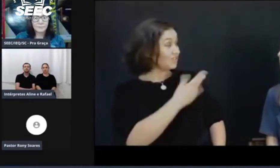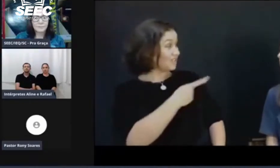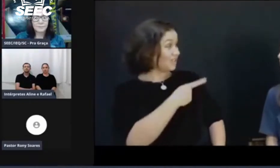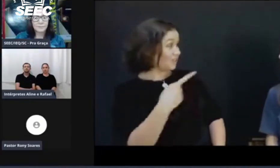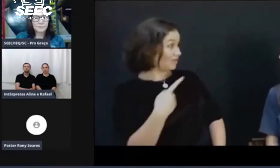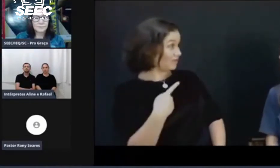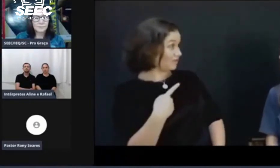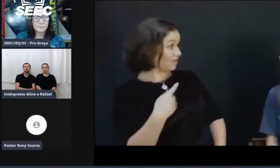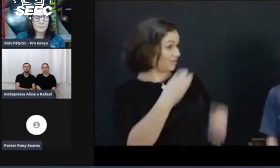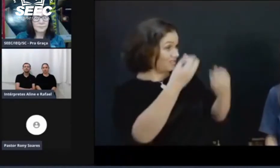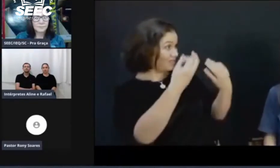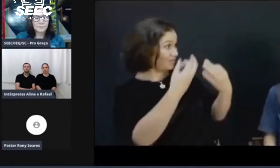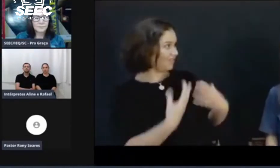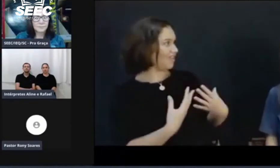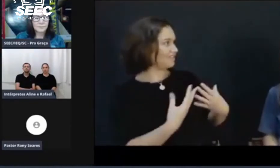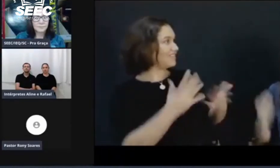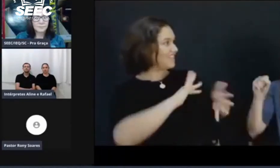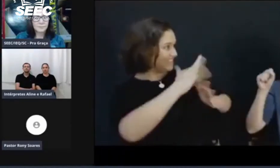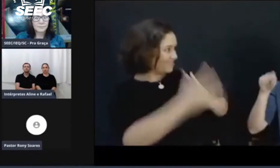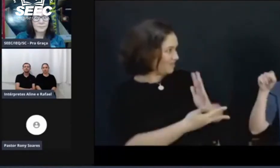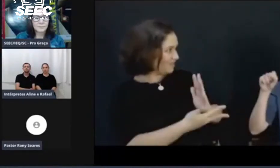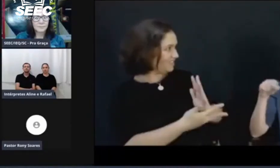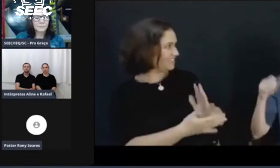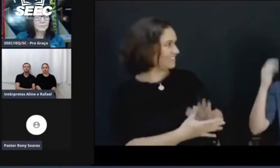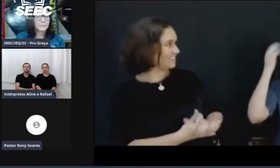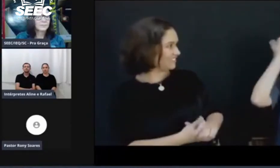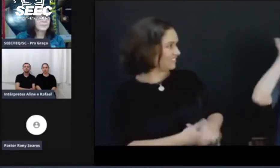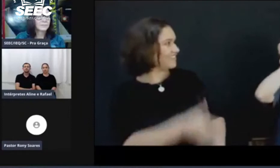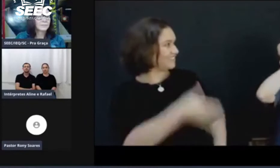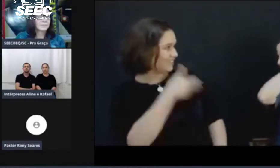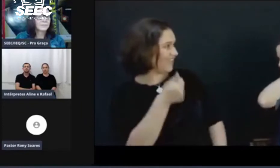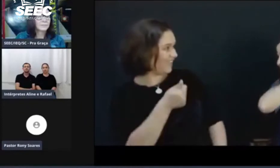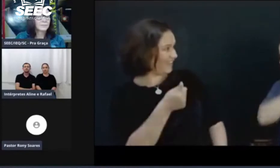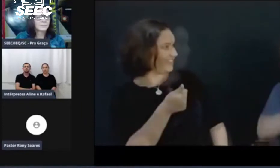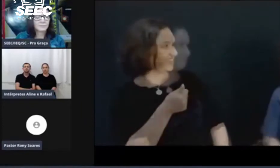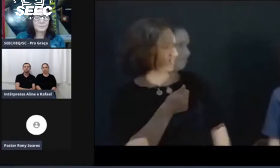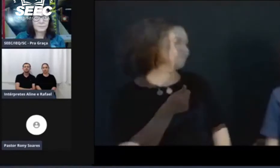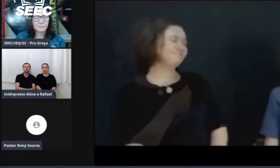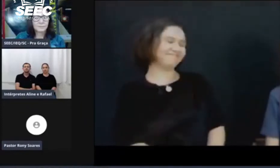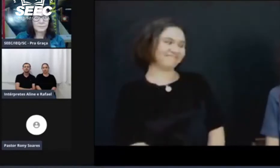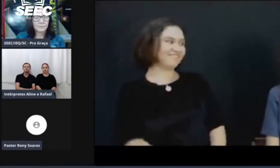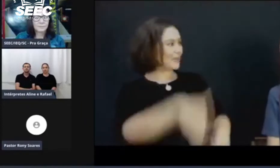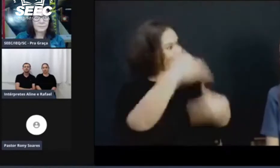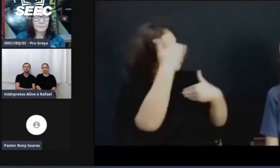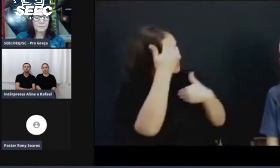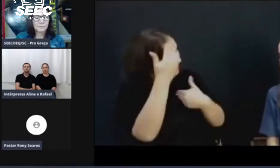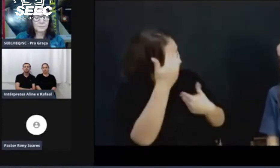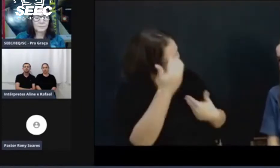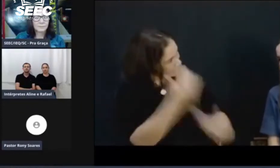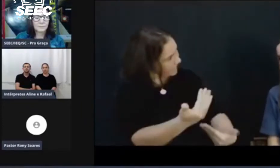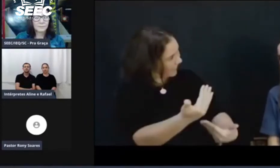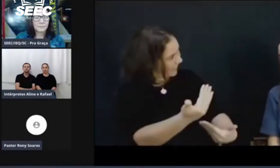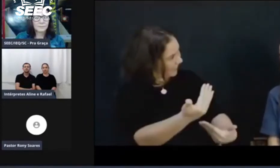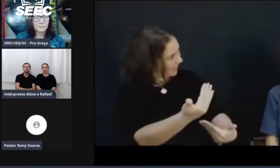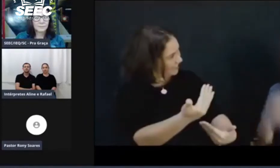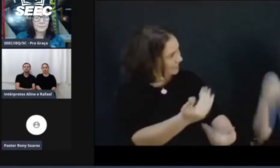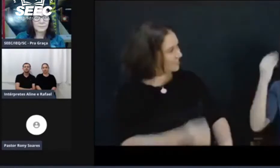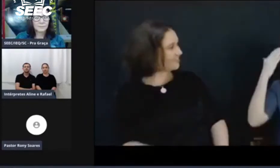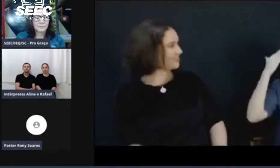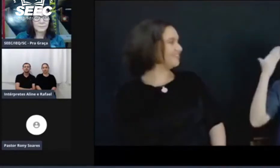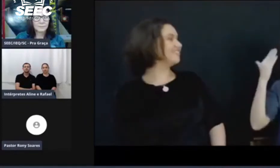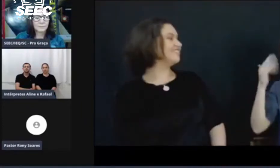Ia ser muito bom. Então, você gostaria que o pastor te explicasse a Bíblia em Libras? Sim.